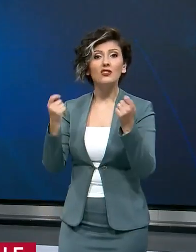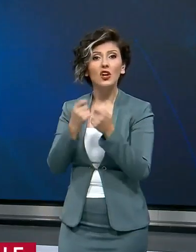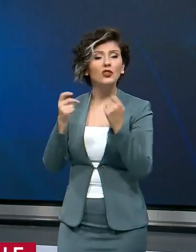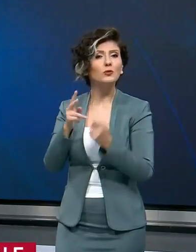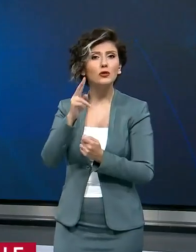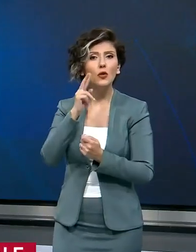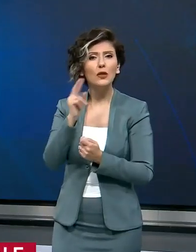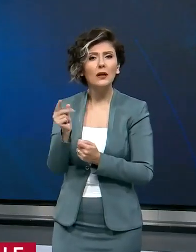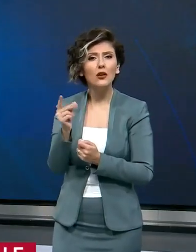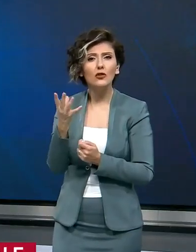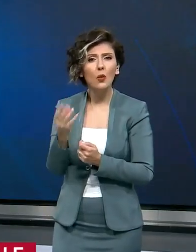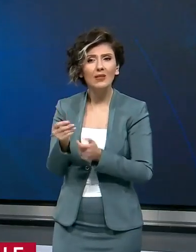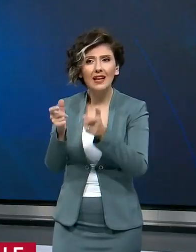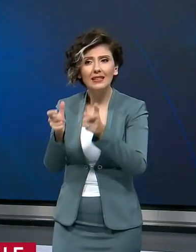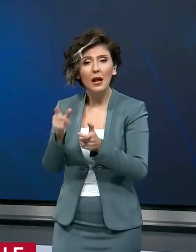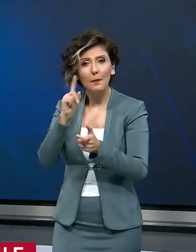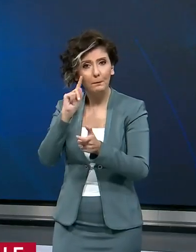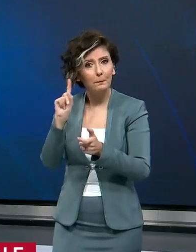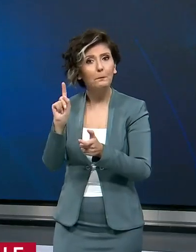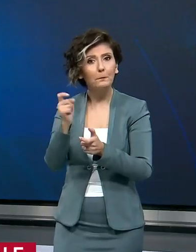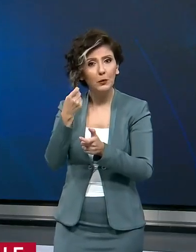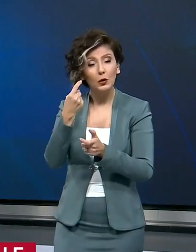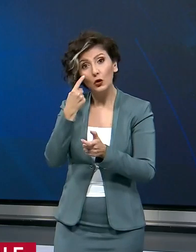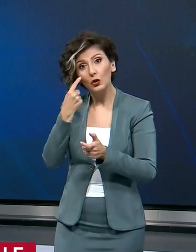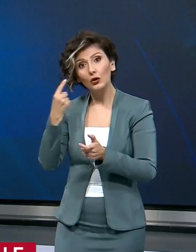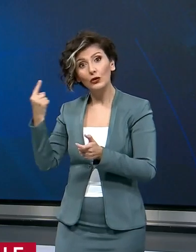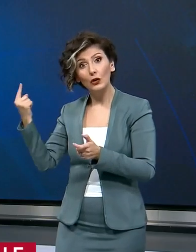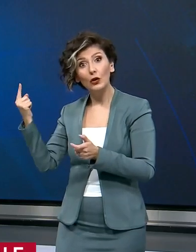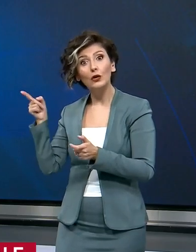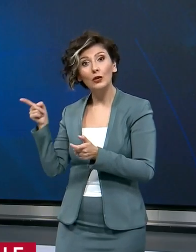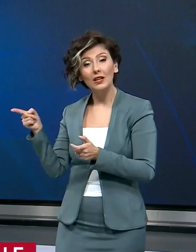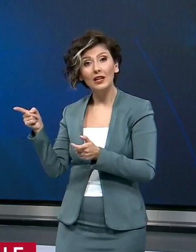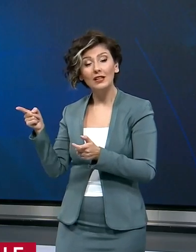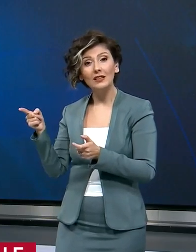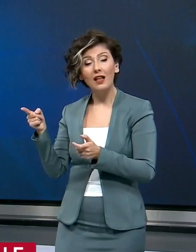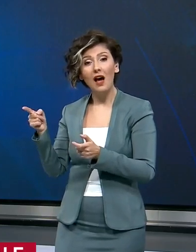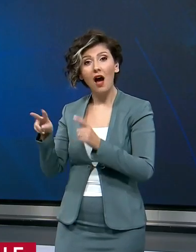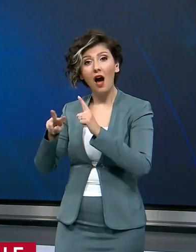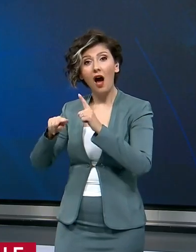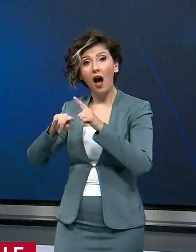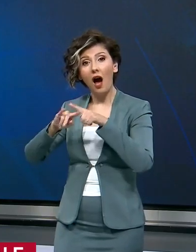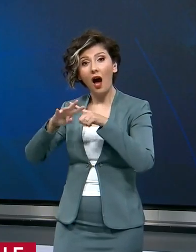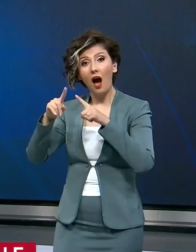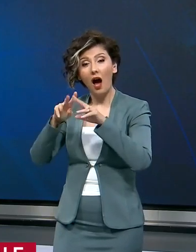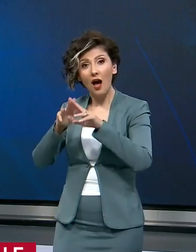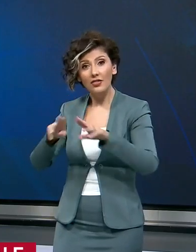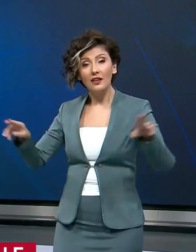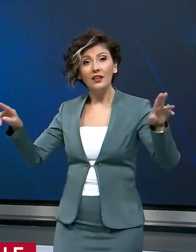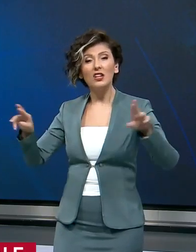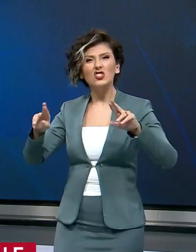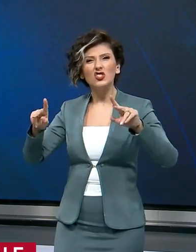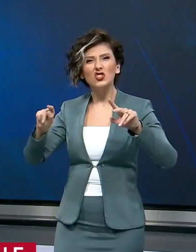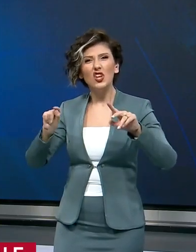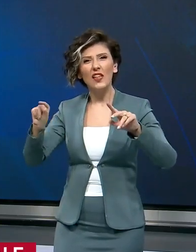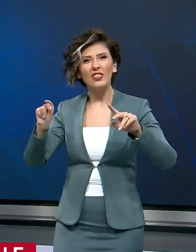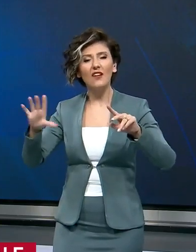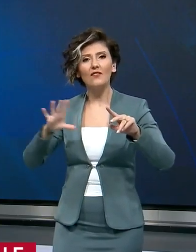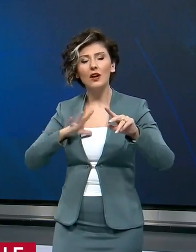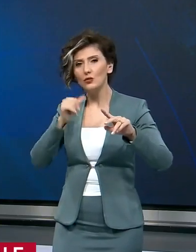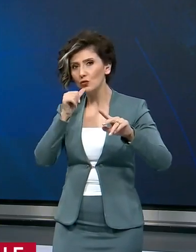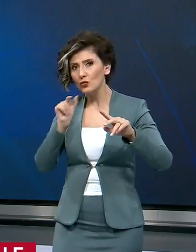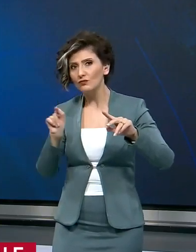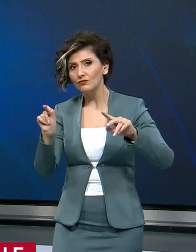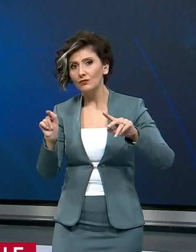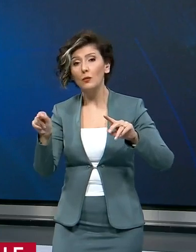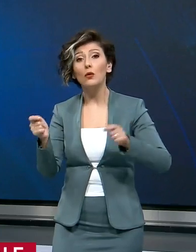Çalışma sonunda kaçak olan yer tespit edildi. Görüldüğü üzere şebeke hattında bir çatlak var ve oradan su sızıyor. Eğer